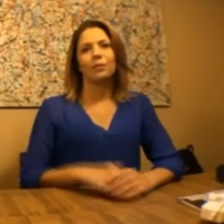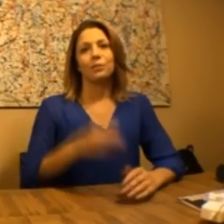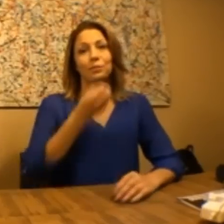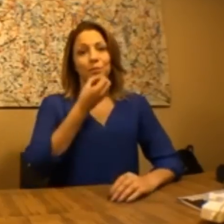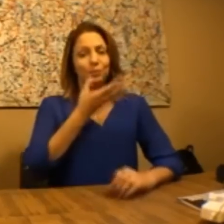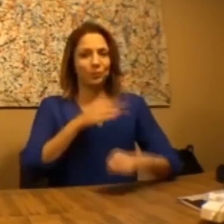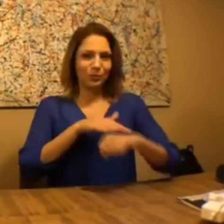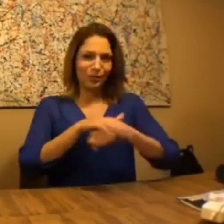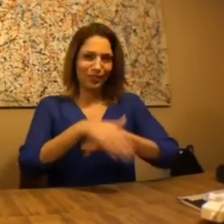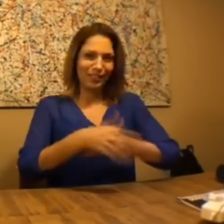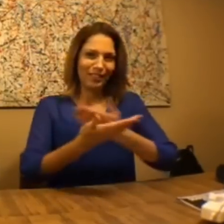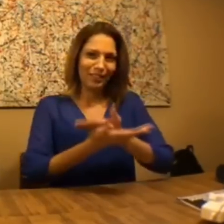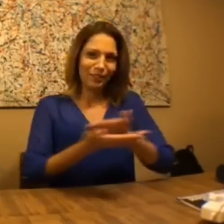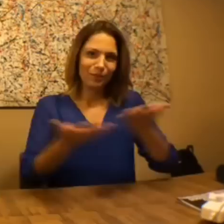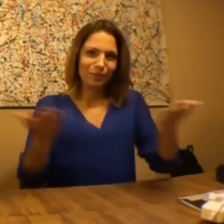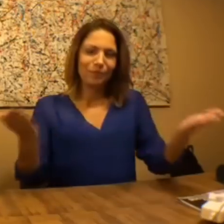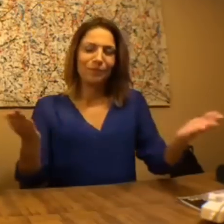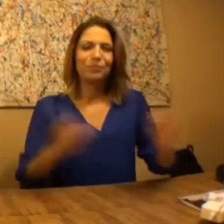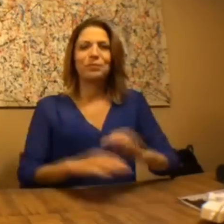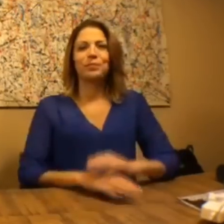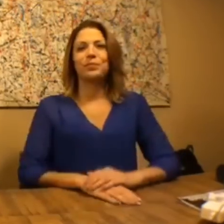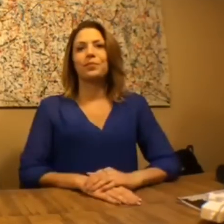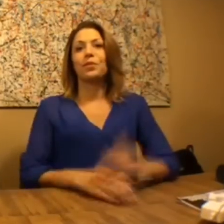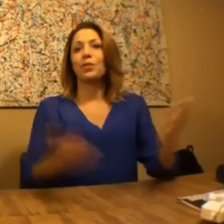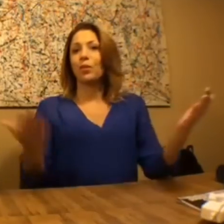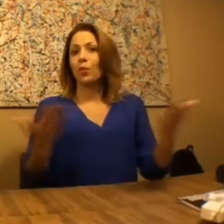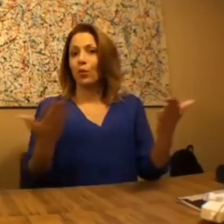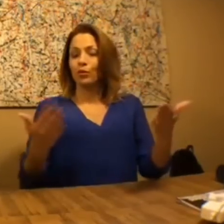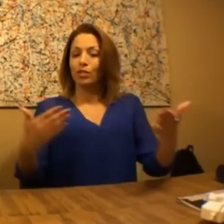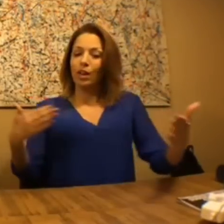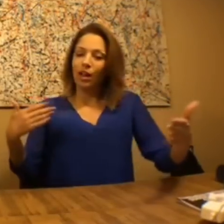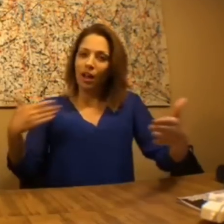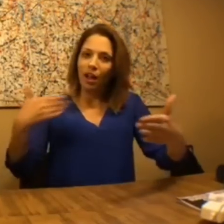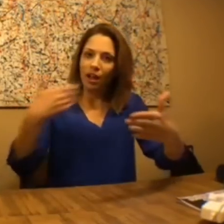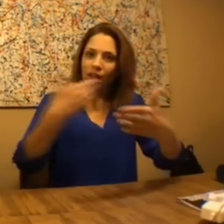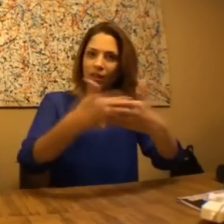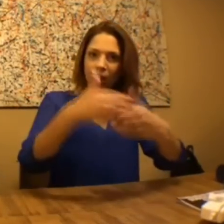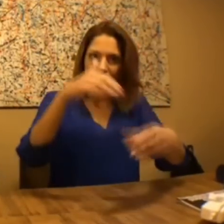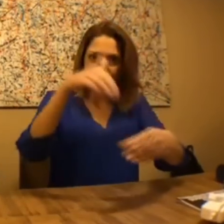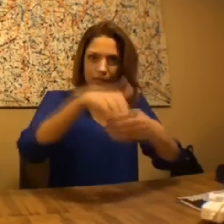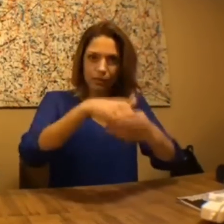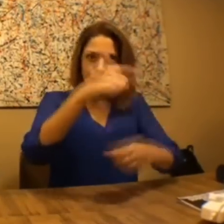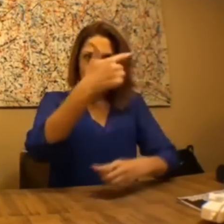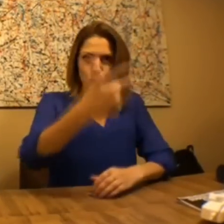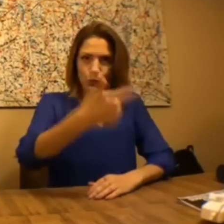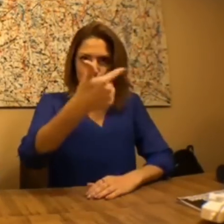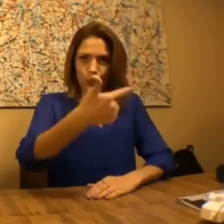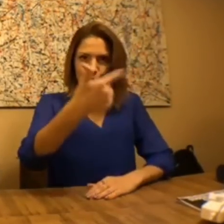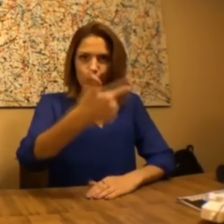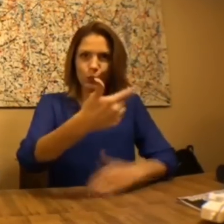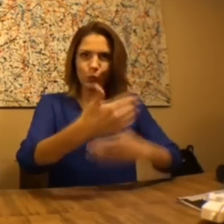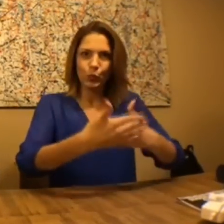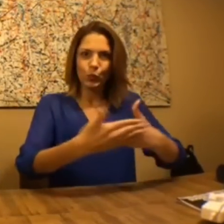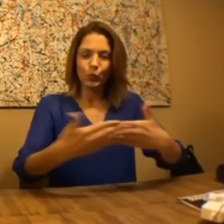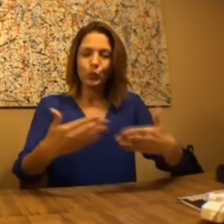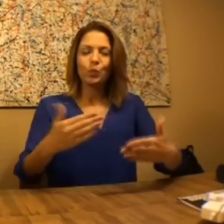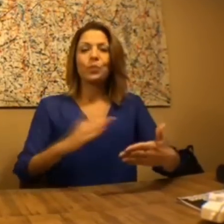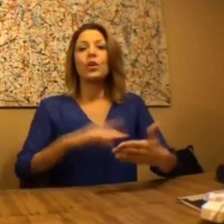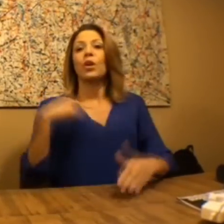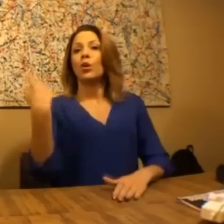Boa noite a todos. A partir de hoje, até as eleições, nós vamos aqui estabelecer uma